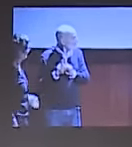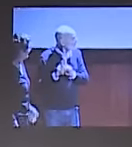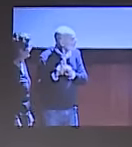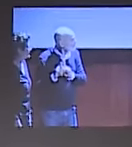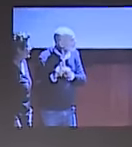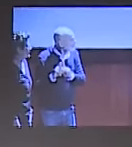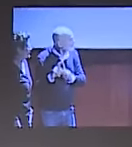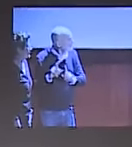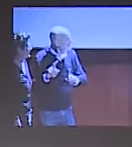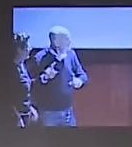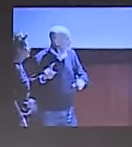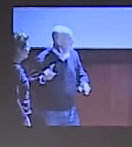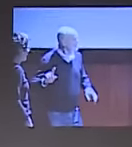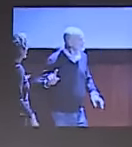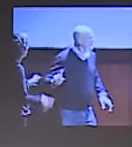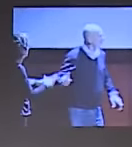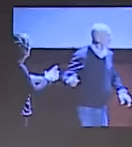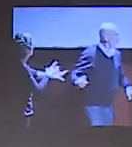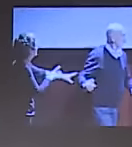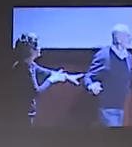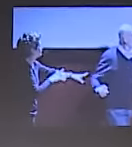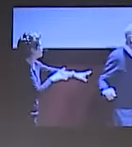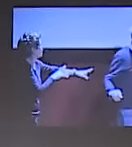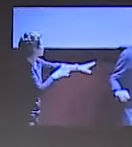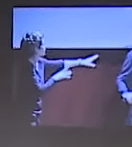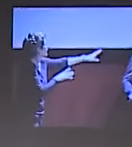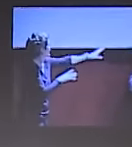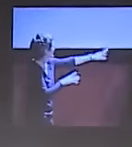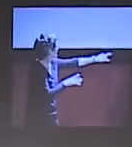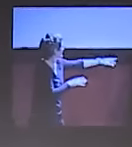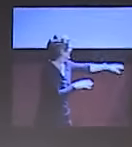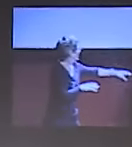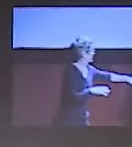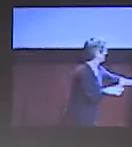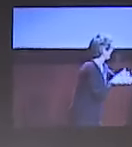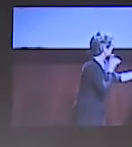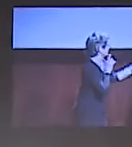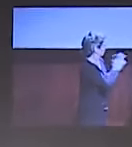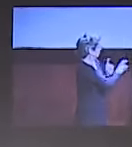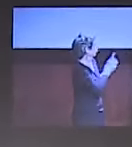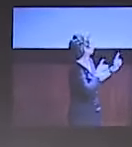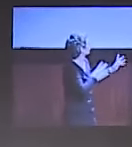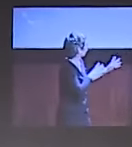Vous intervertissez. Est-ce que cela vous paraît commode pour vous ?